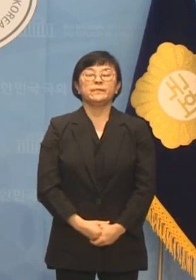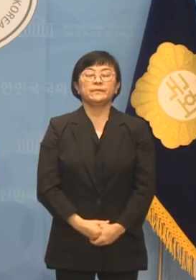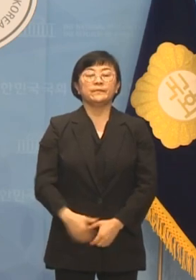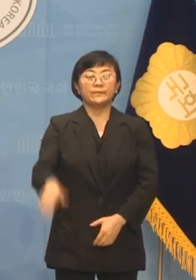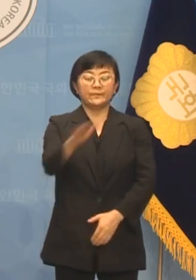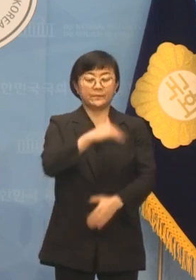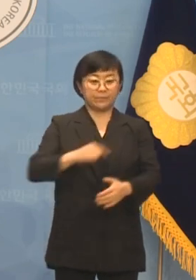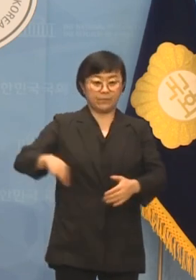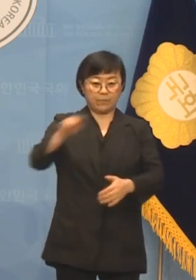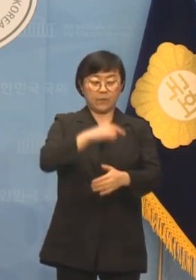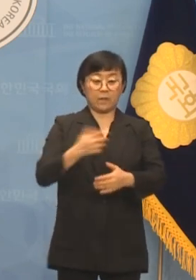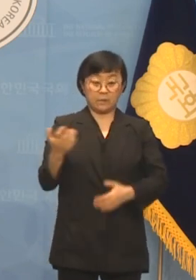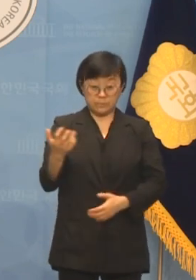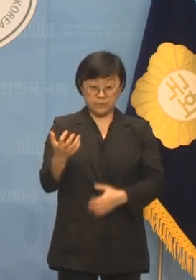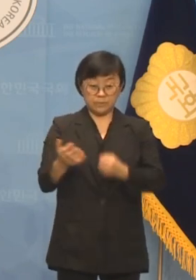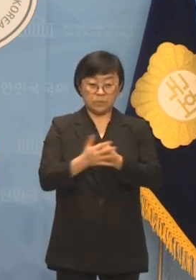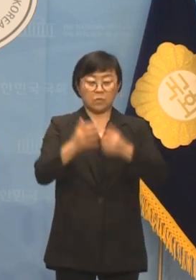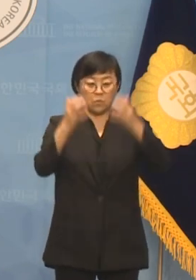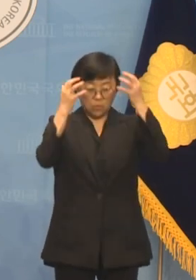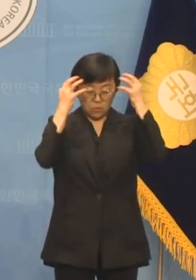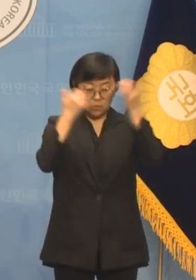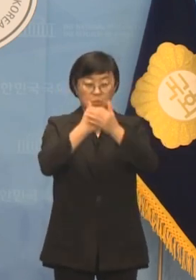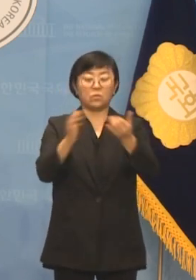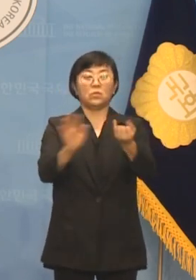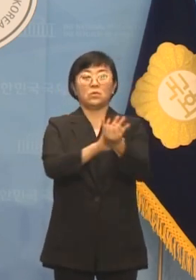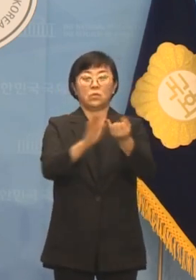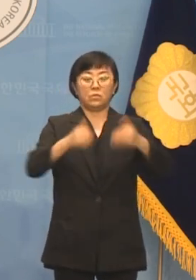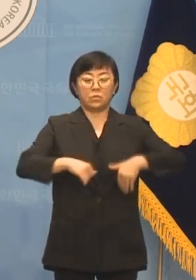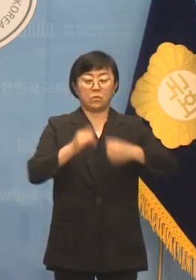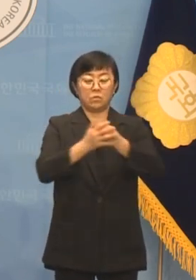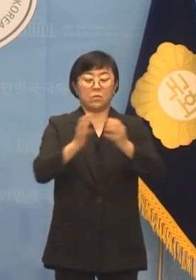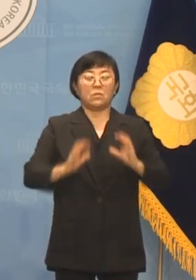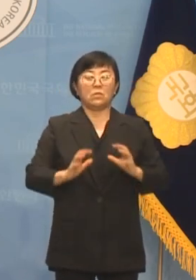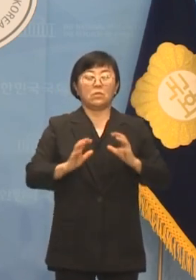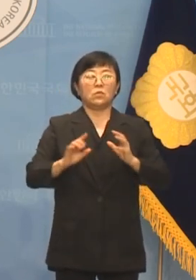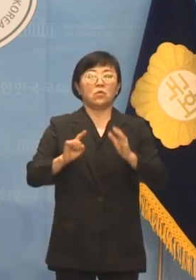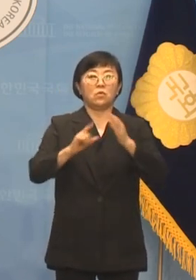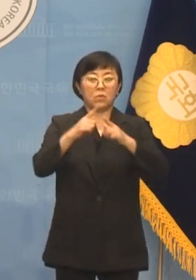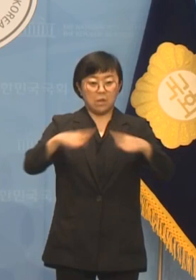우리가 그들의 아픔과 고통을 위로하고 나아가 일본이